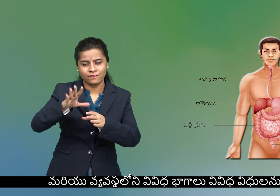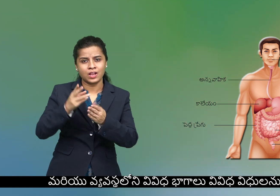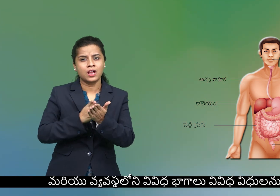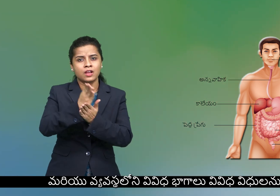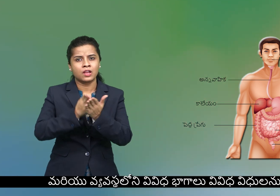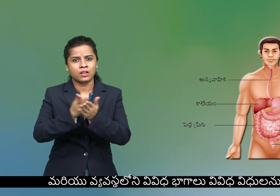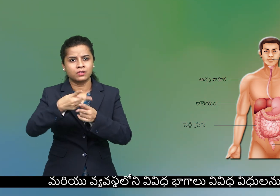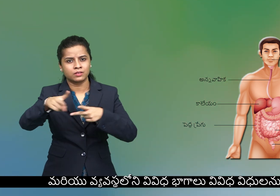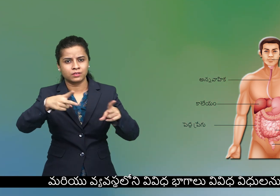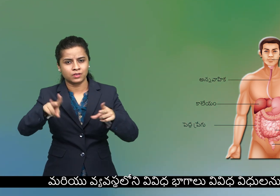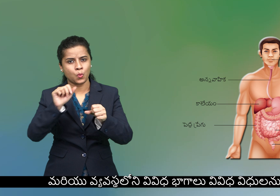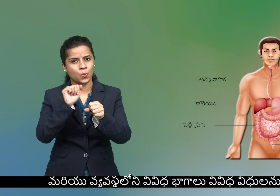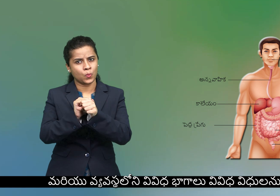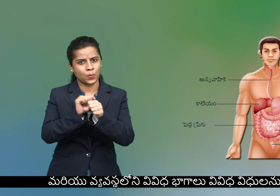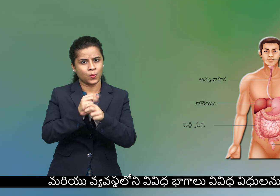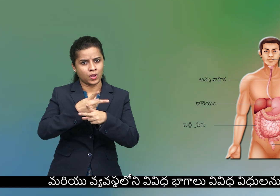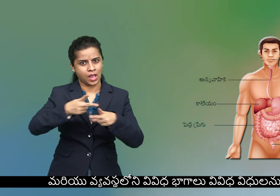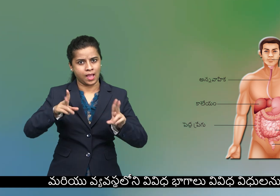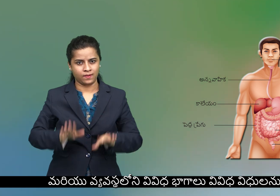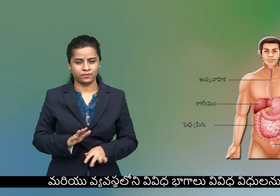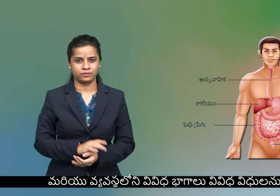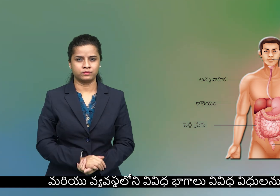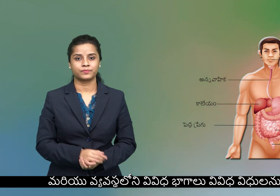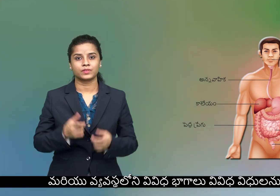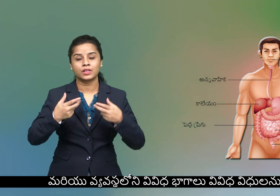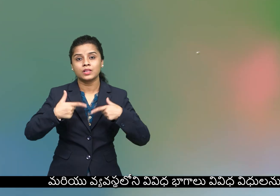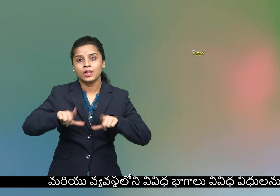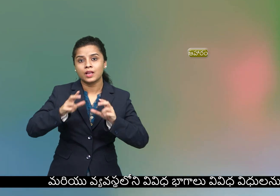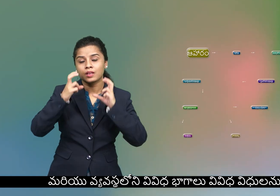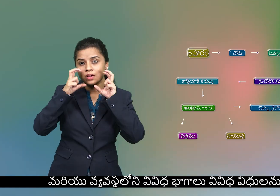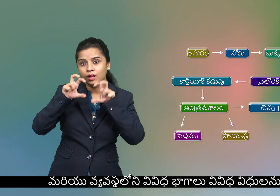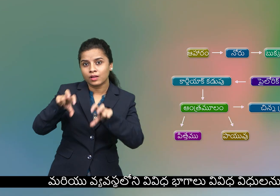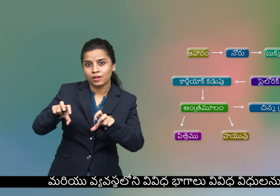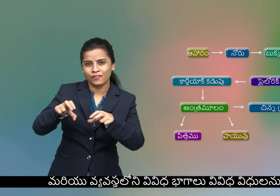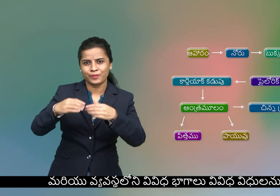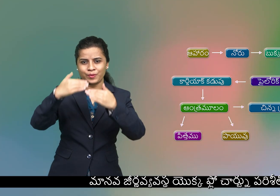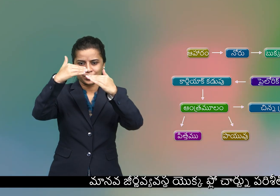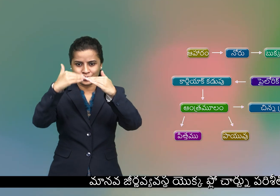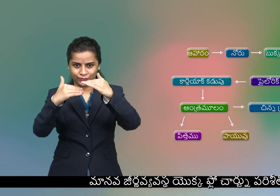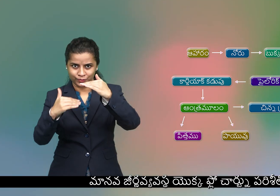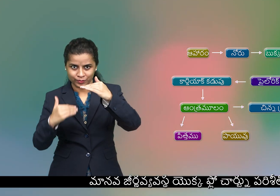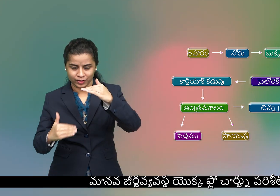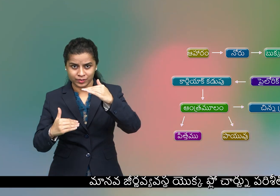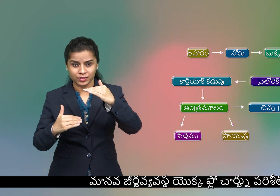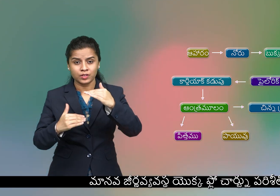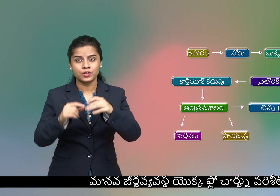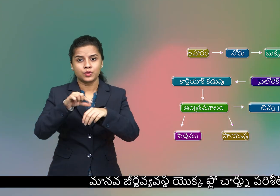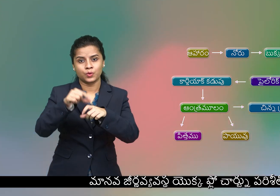మరియు వ్యవస్థలోని వివిధ భాగాలు వివిధ విధులను నిర్వహిస్తాయి. మానవ జీర్ణ వ్యవస్థ యొక్క